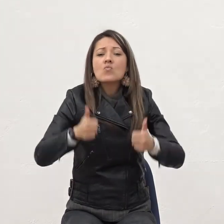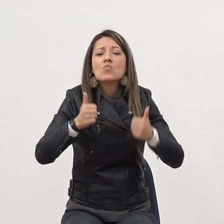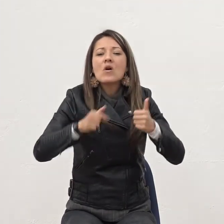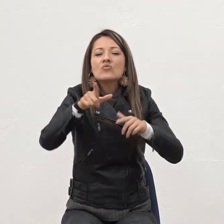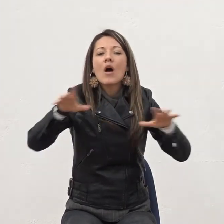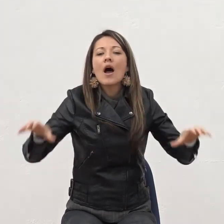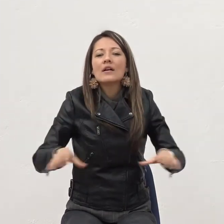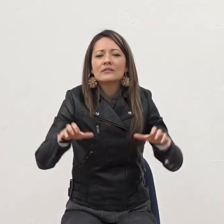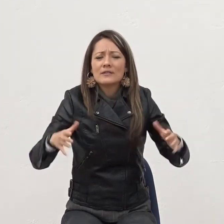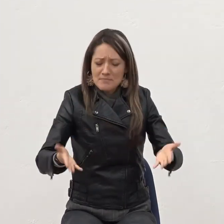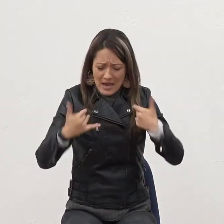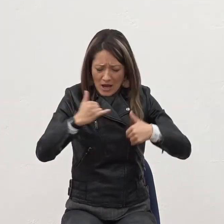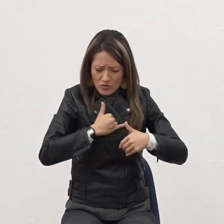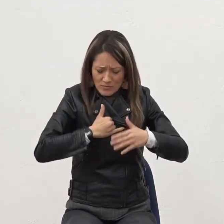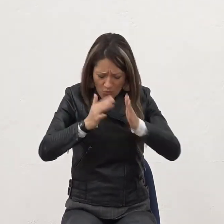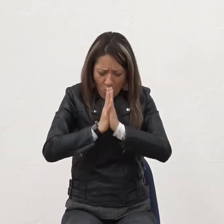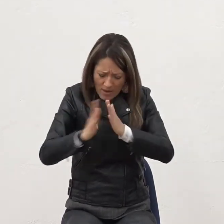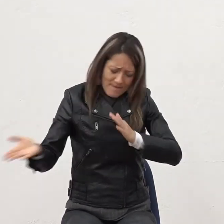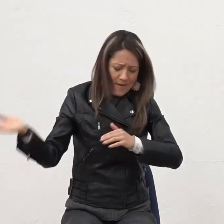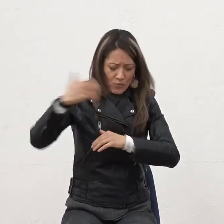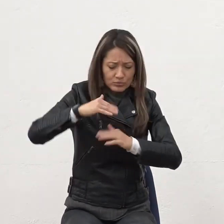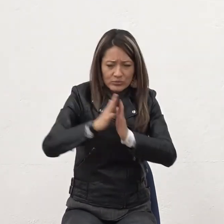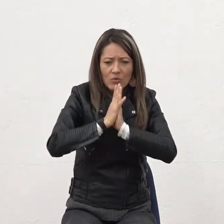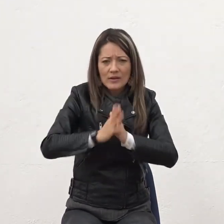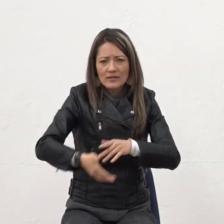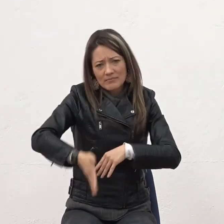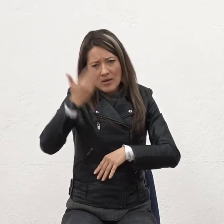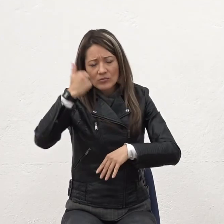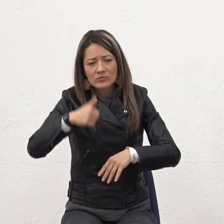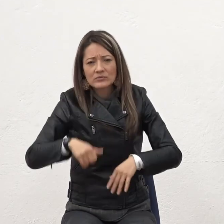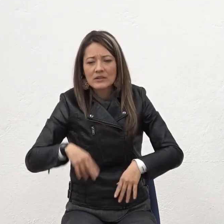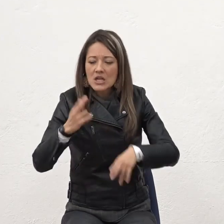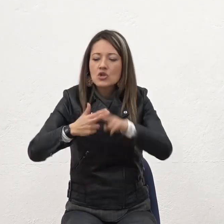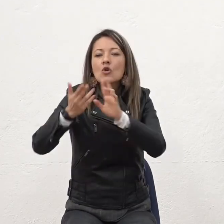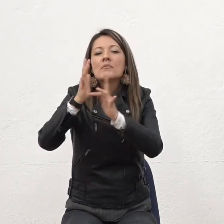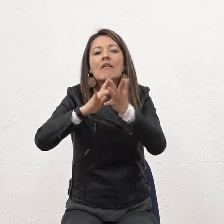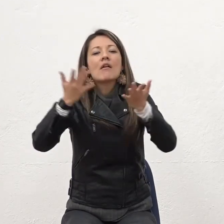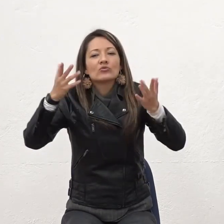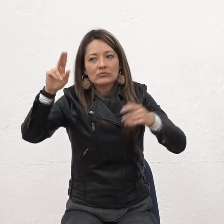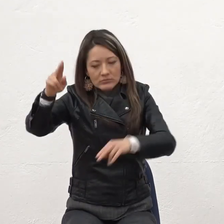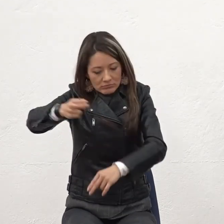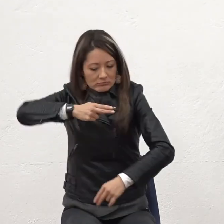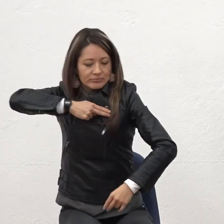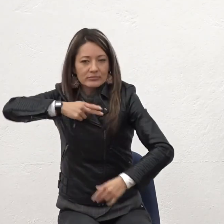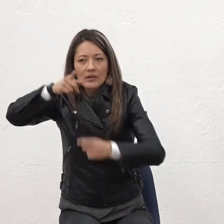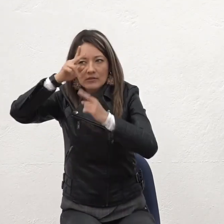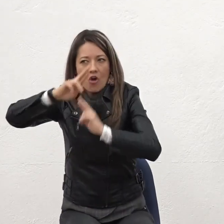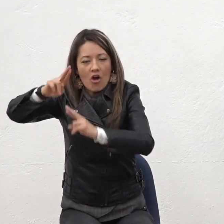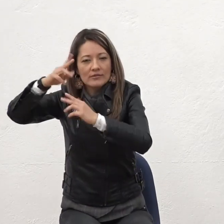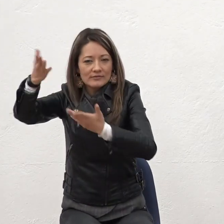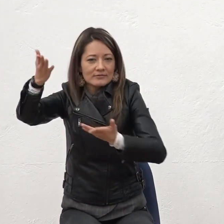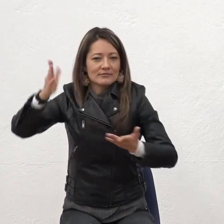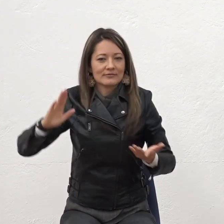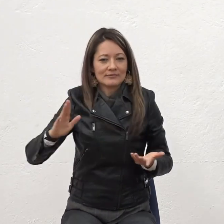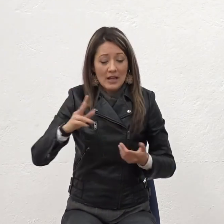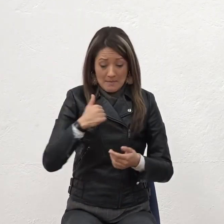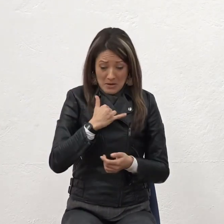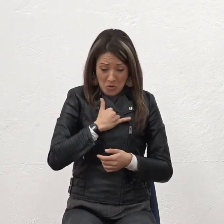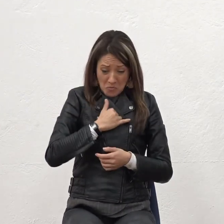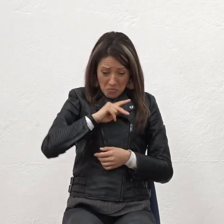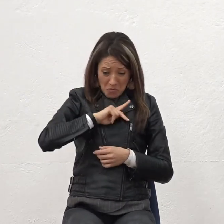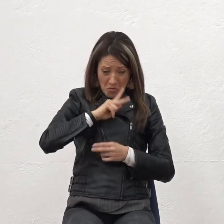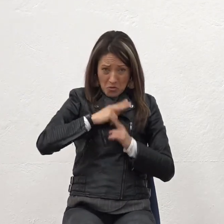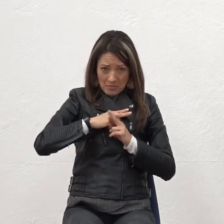su accionar? No, venga, yo voy a orar, vamos. No, es que es en el nombre de Jesús, no es en su nombre. No, que hay